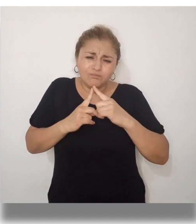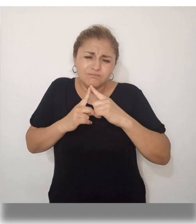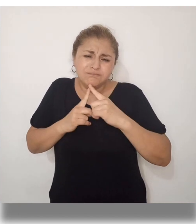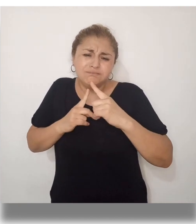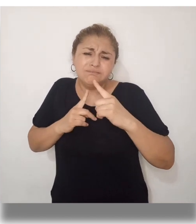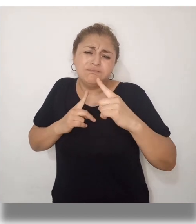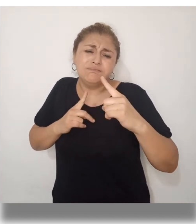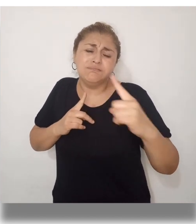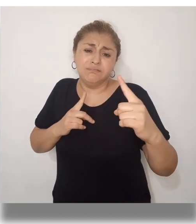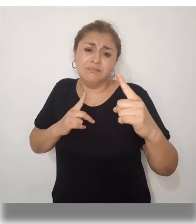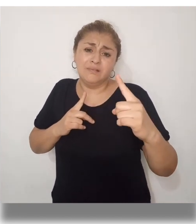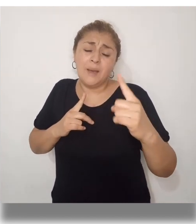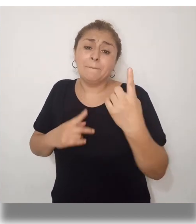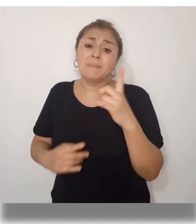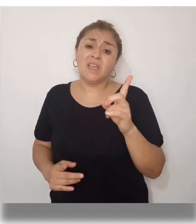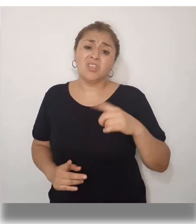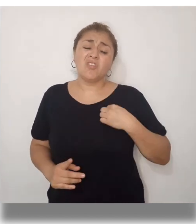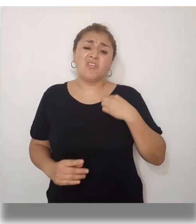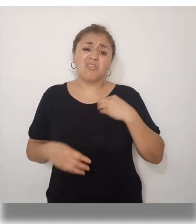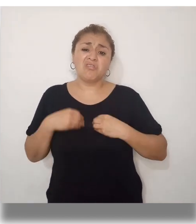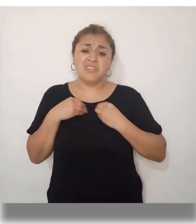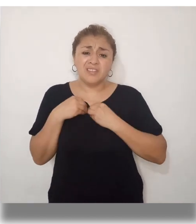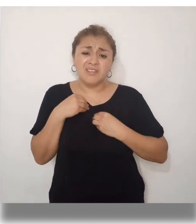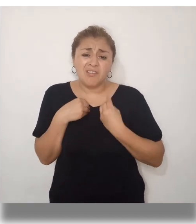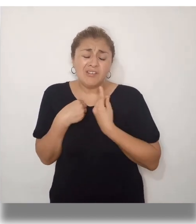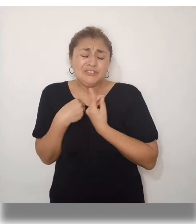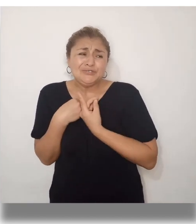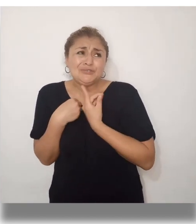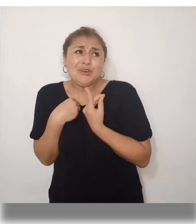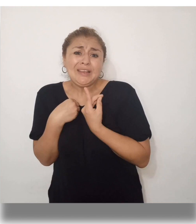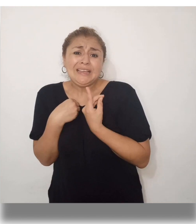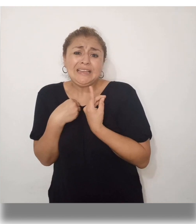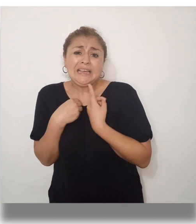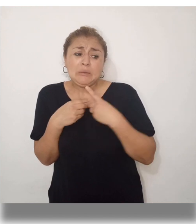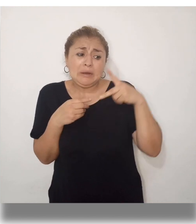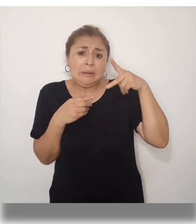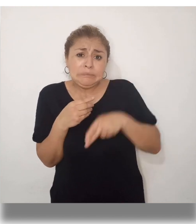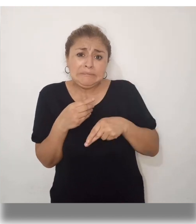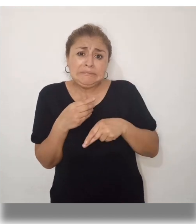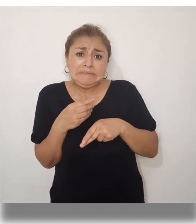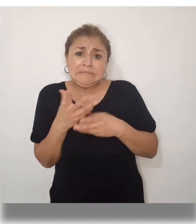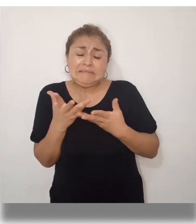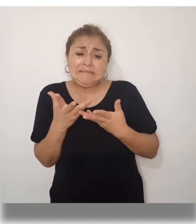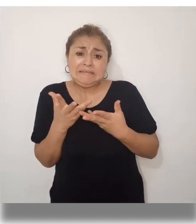atenta contra estos lazos contra estos vínculos